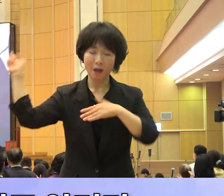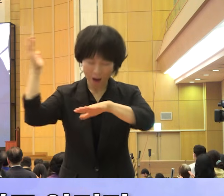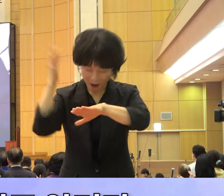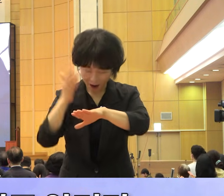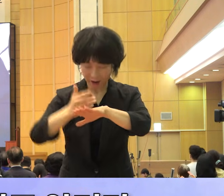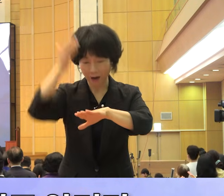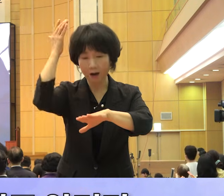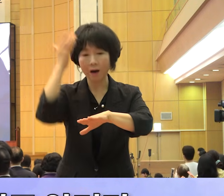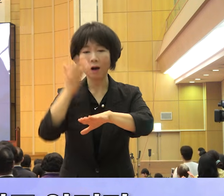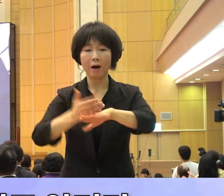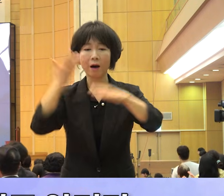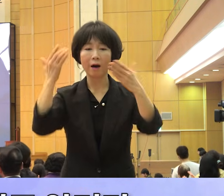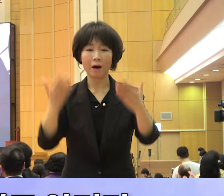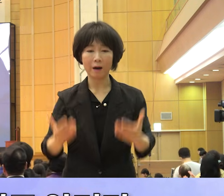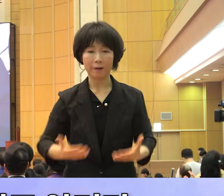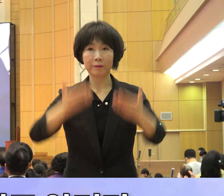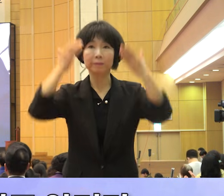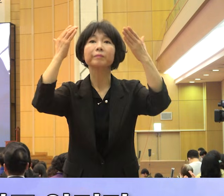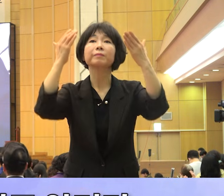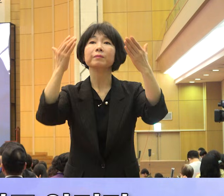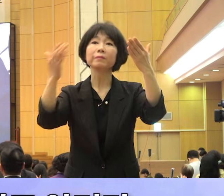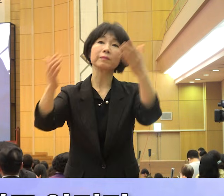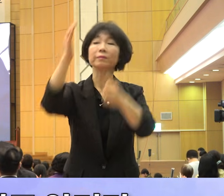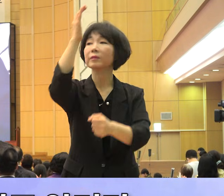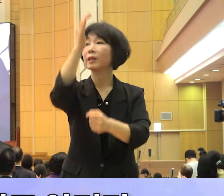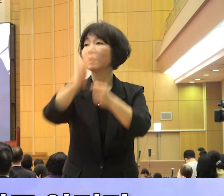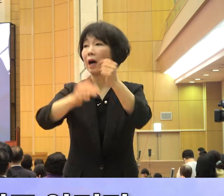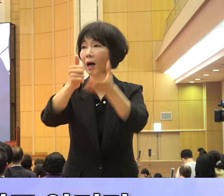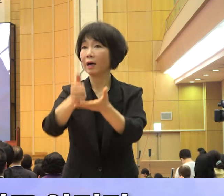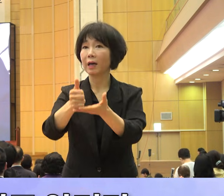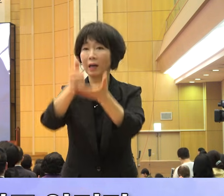영혼아 감사하라.